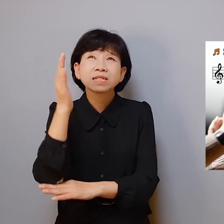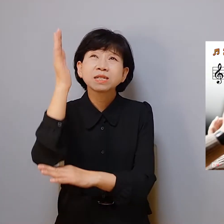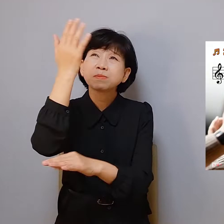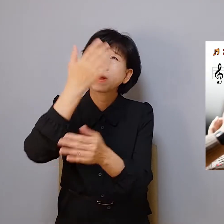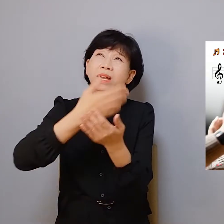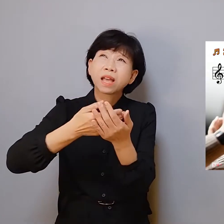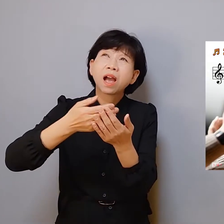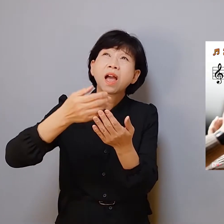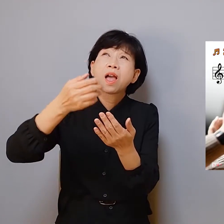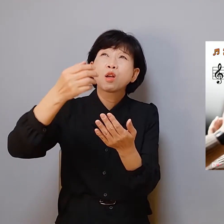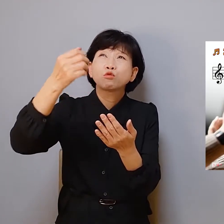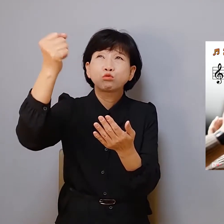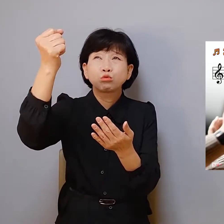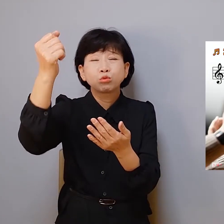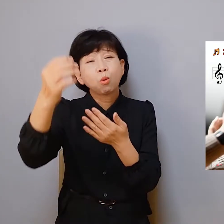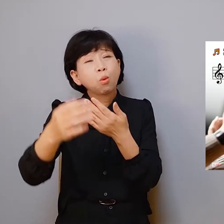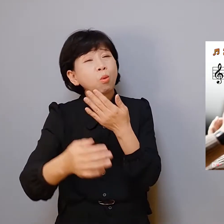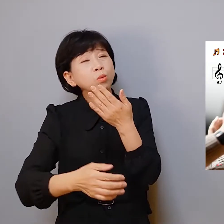영광을